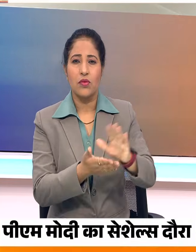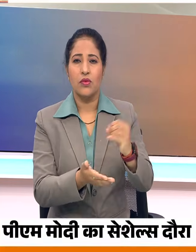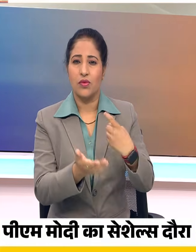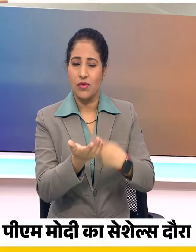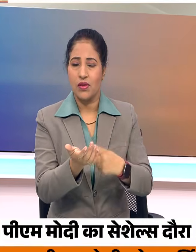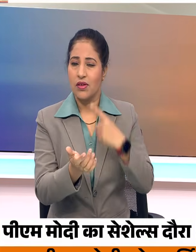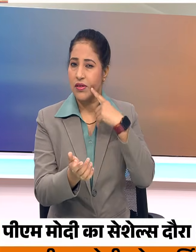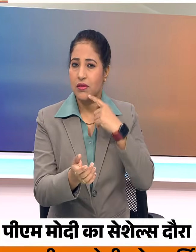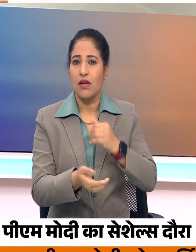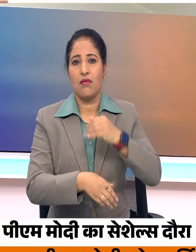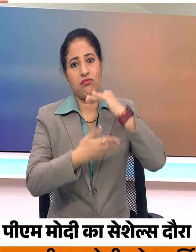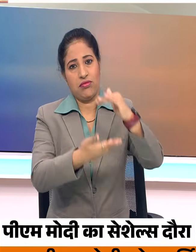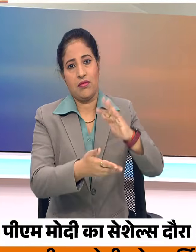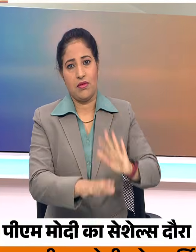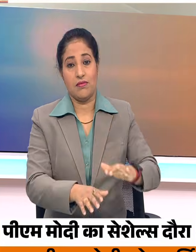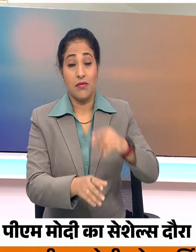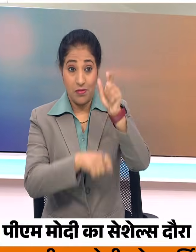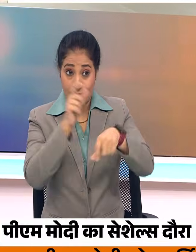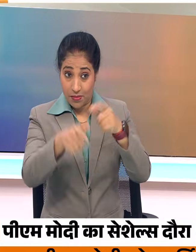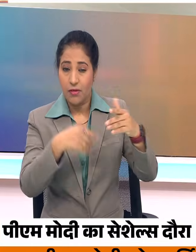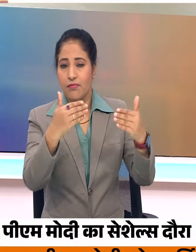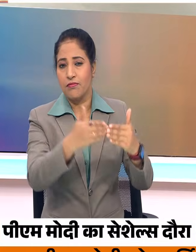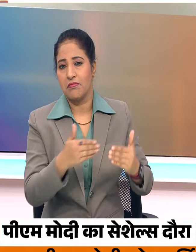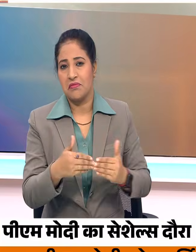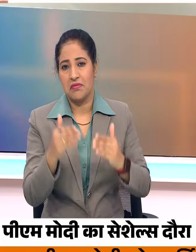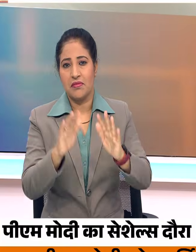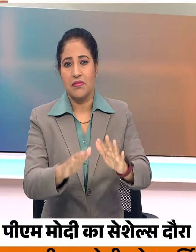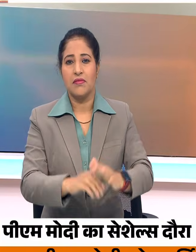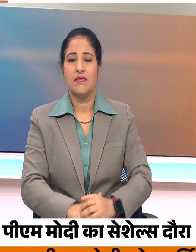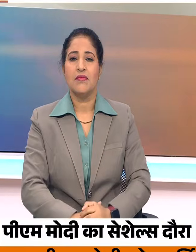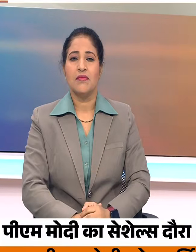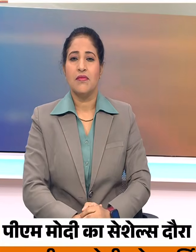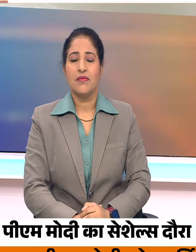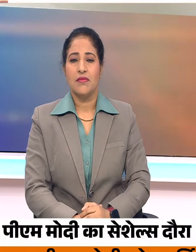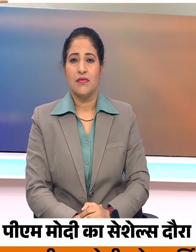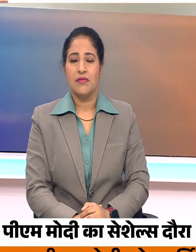के प्रतिनिधियों से करेंगे मुलाकात।